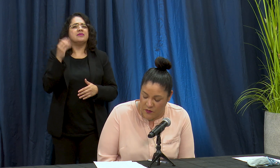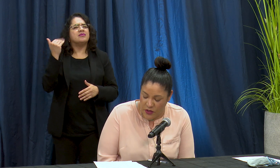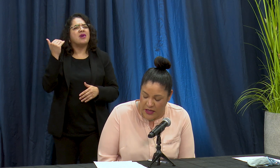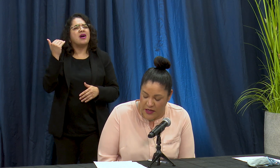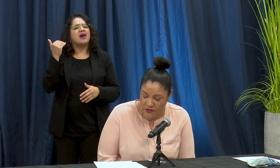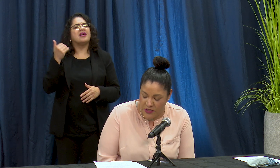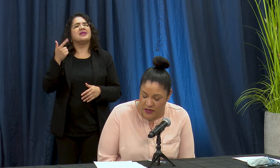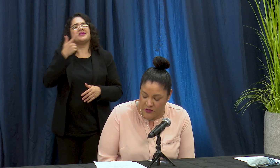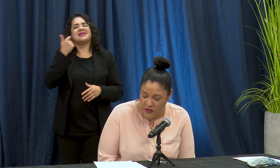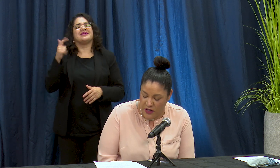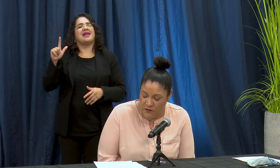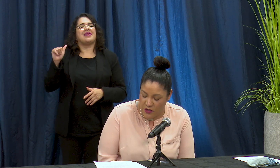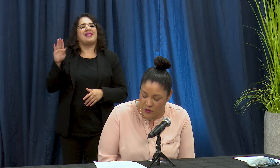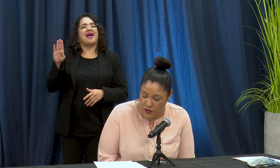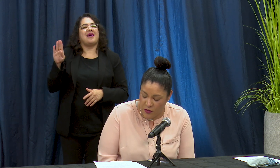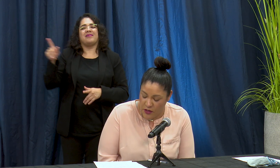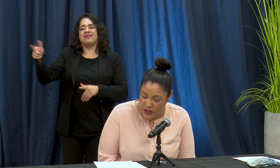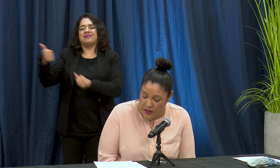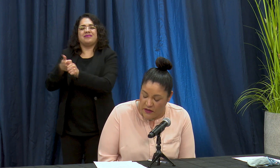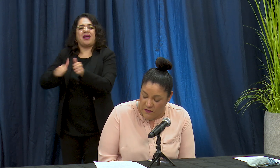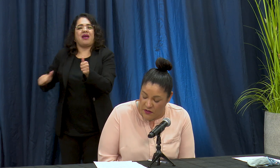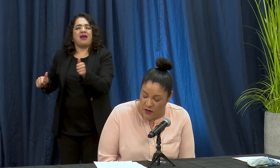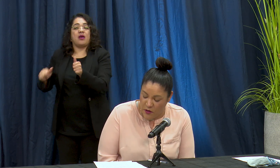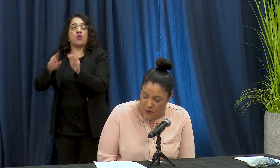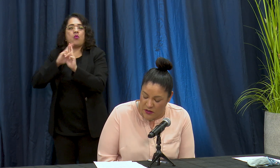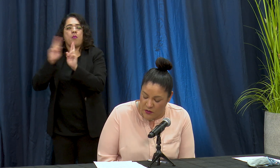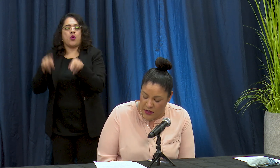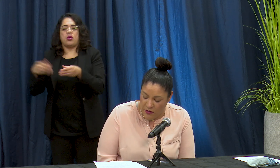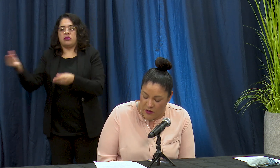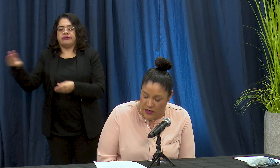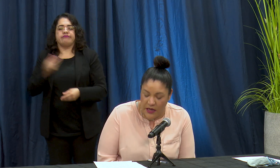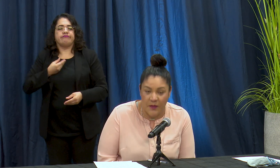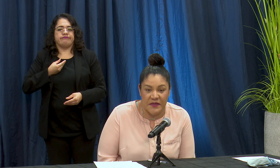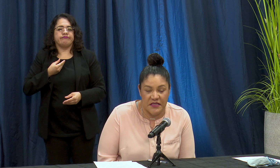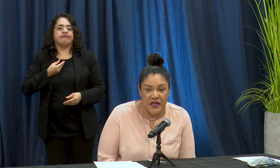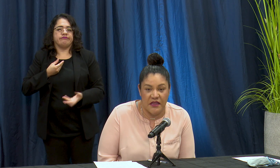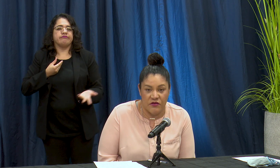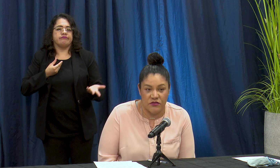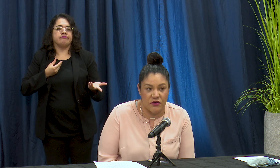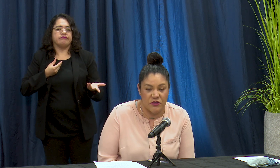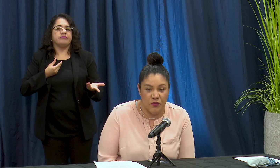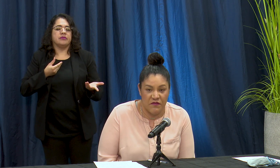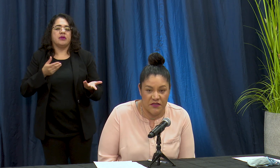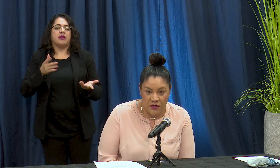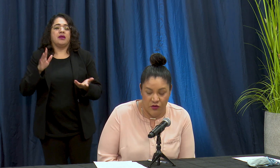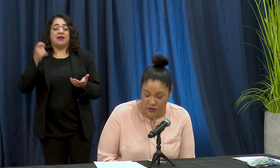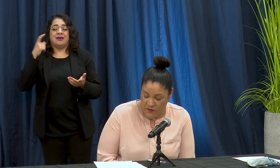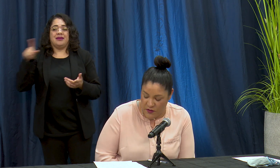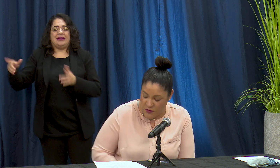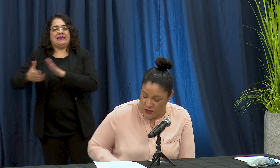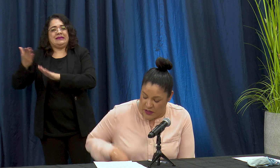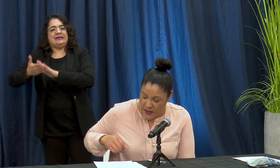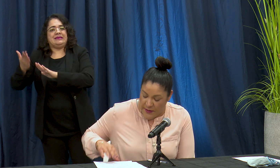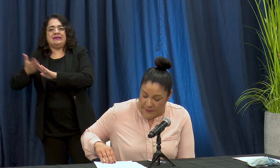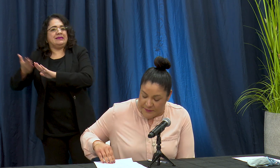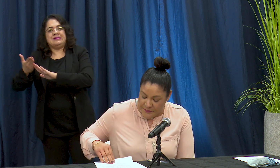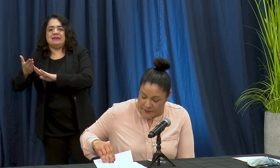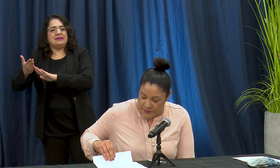eso se atribuye a los atrasos del laboratorio debido al aumento y la capacidad de nuestras pruebas del